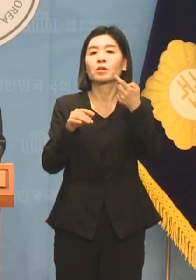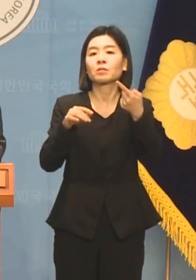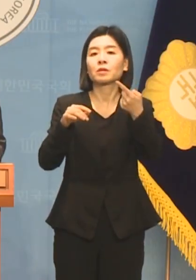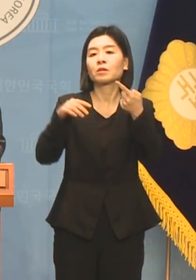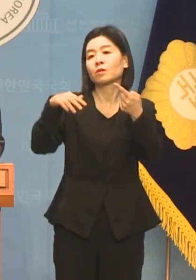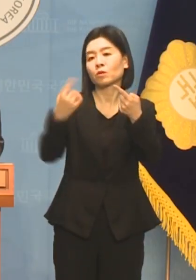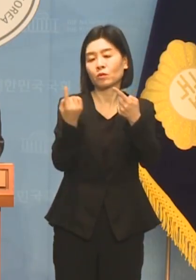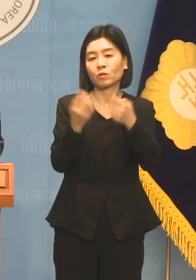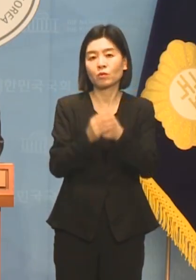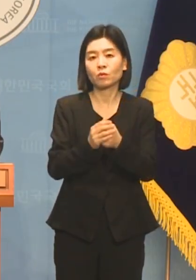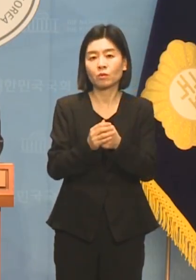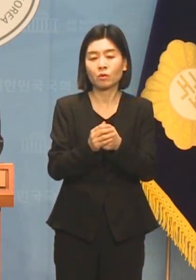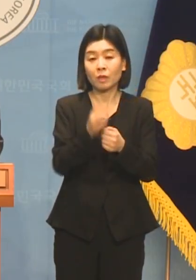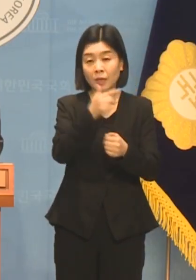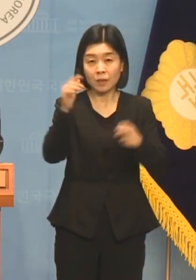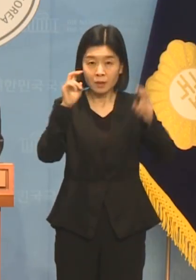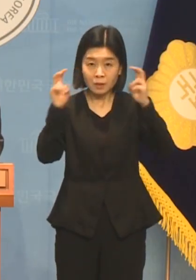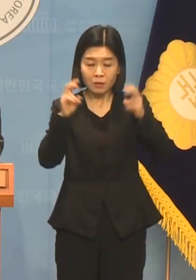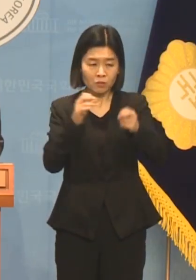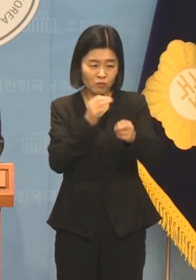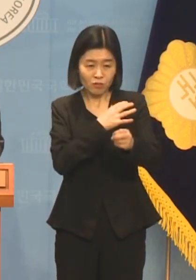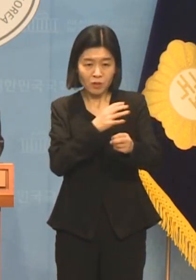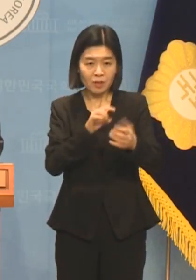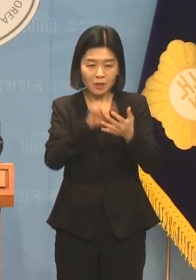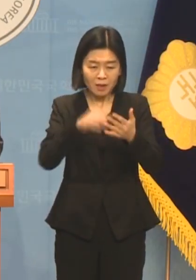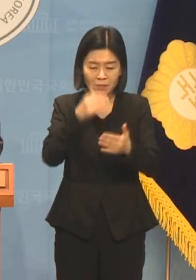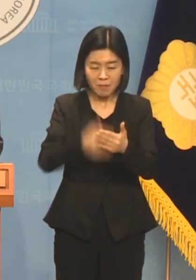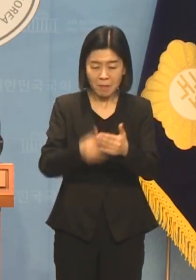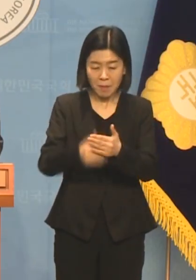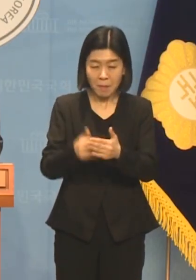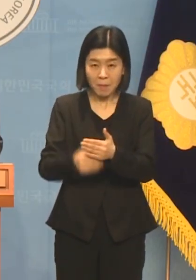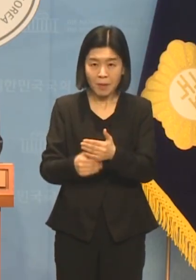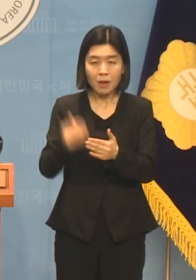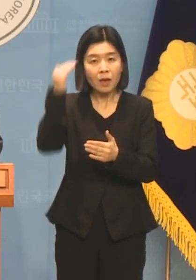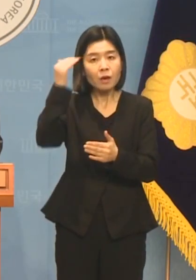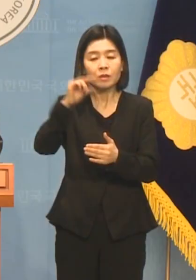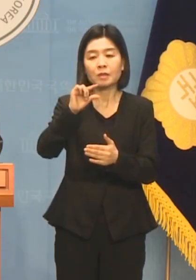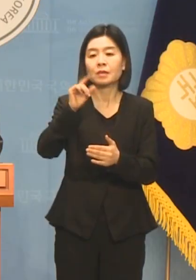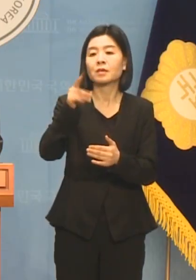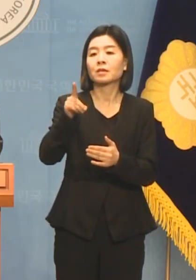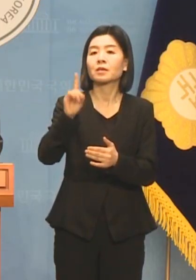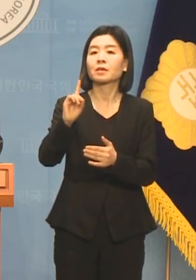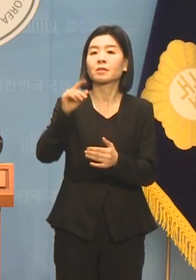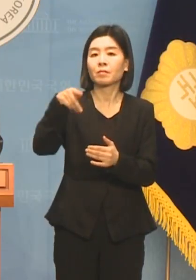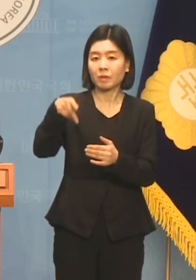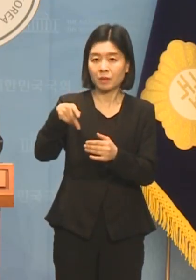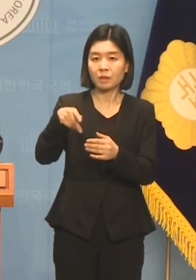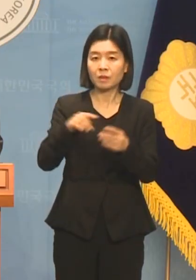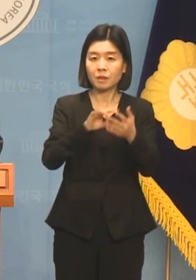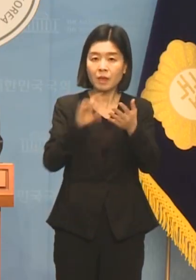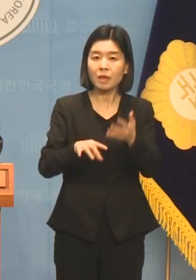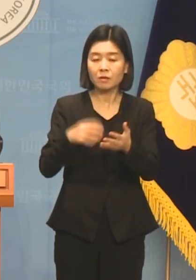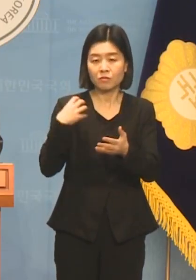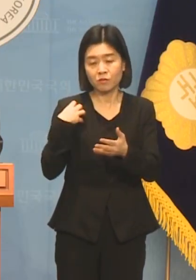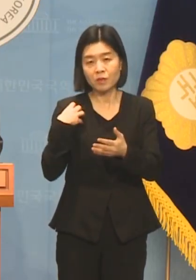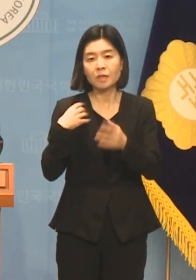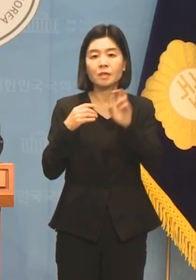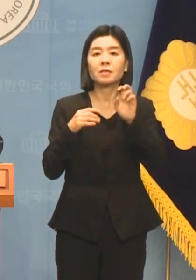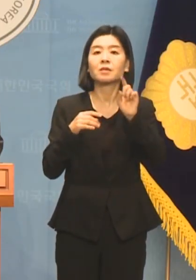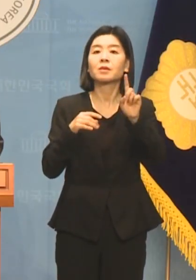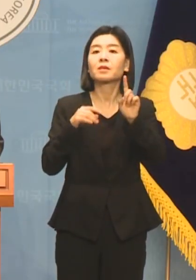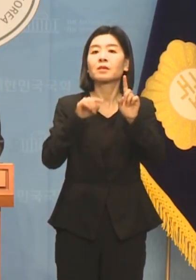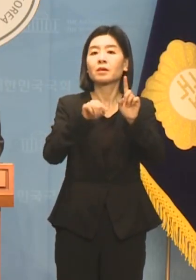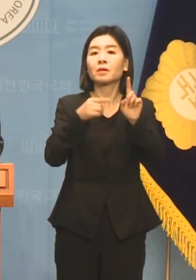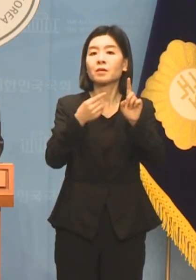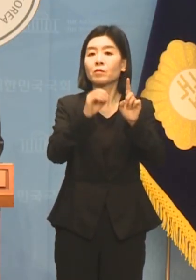특히 대기업 초부자 감세로 인해 우리나라 GDP 대비 전체 조세 부담률은 2022년